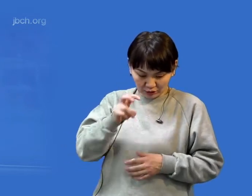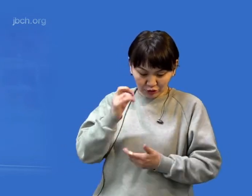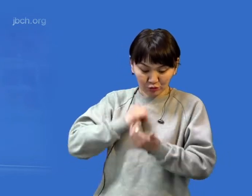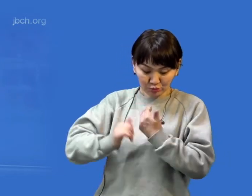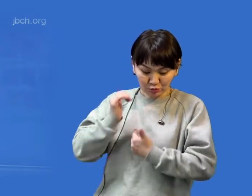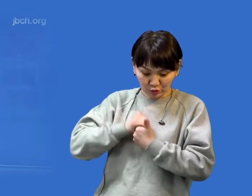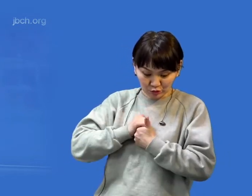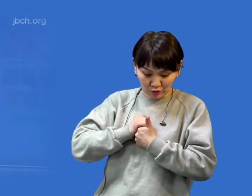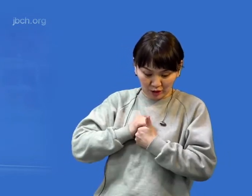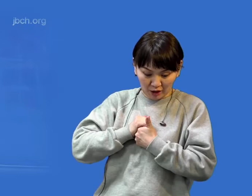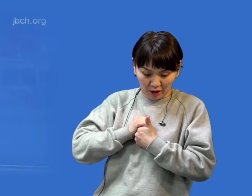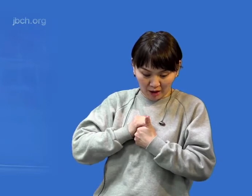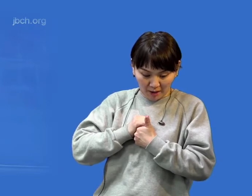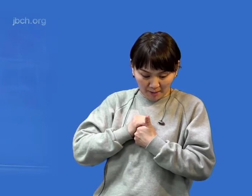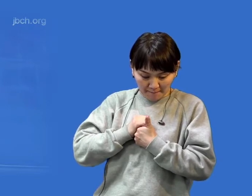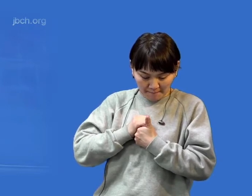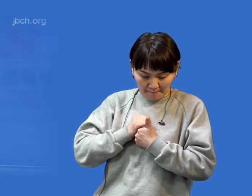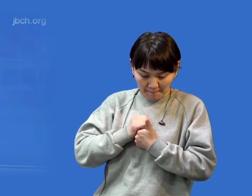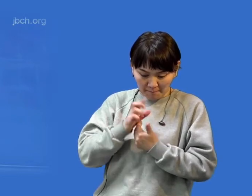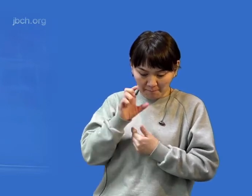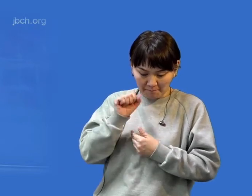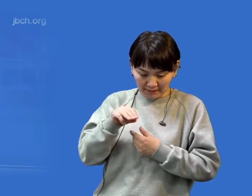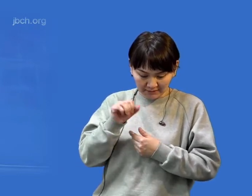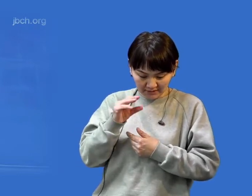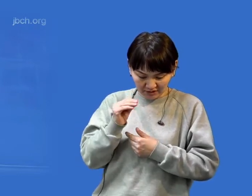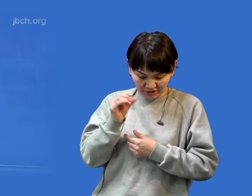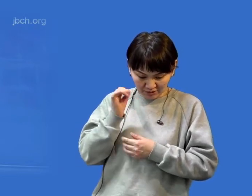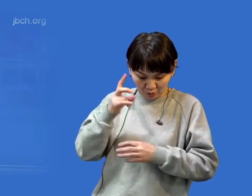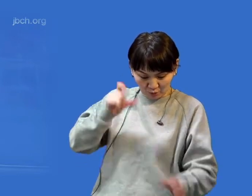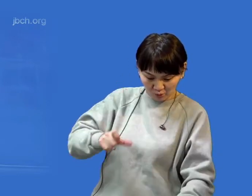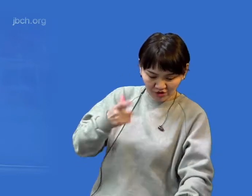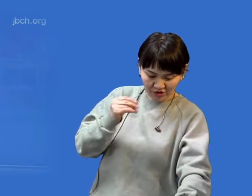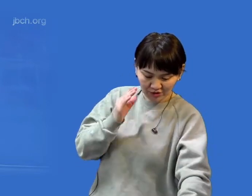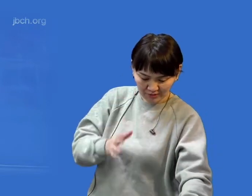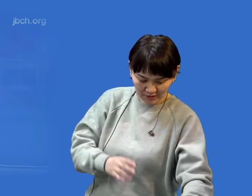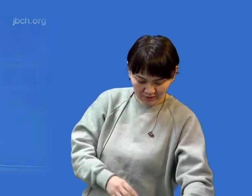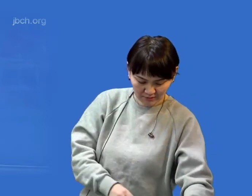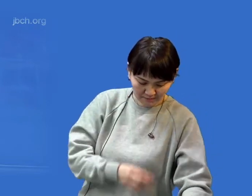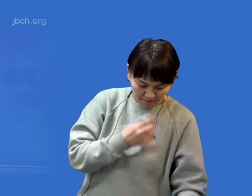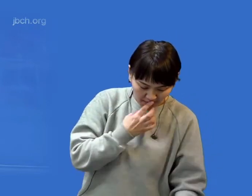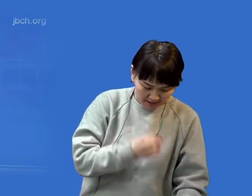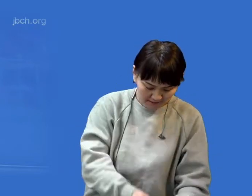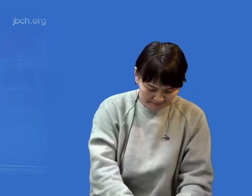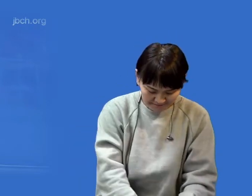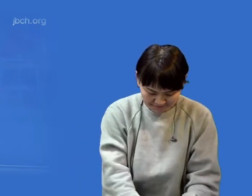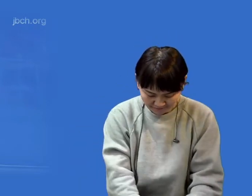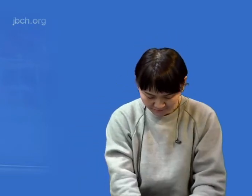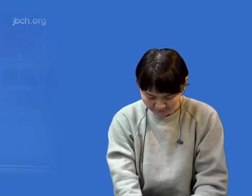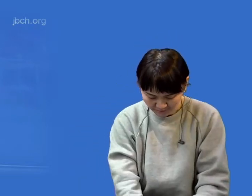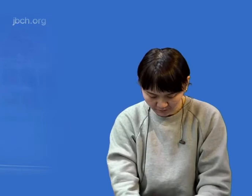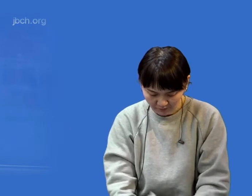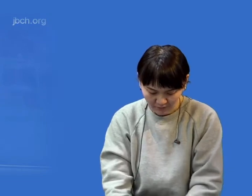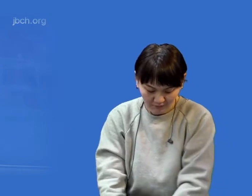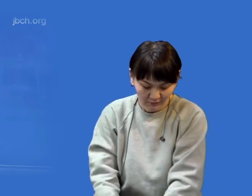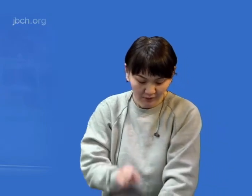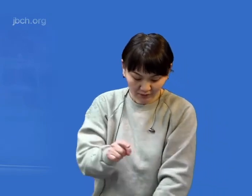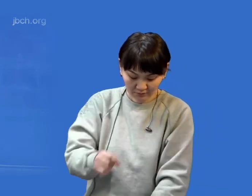Талдгаар ишлэн байна. За. Тэгэлэр энэ хүн Бурхны хүчит цайзаа болгоогүй.